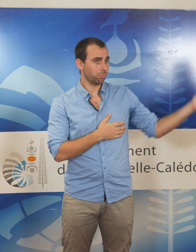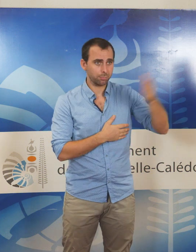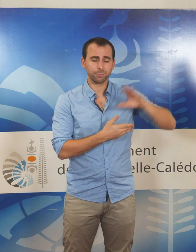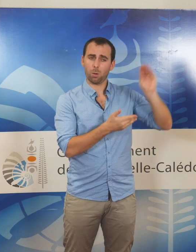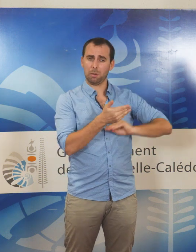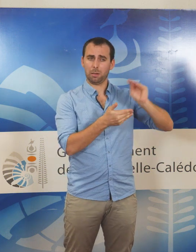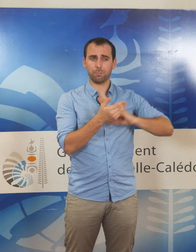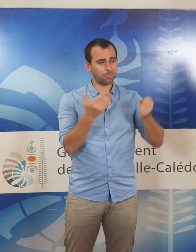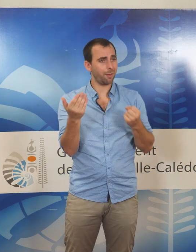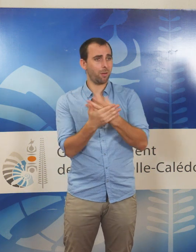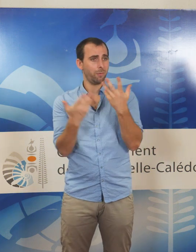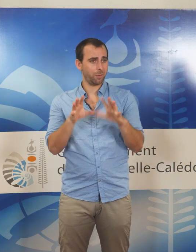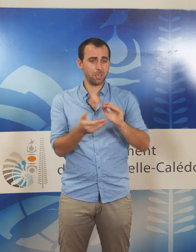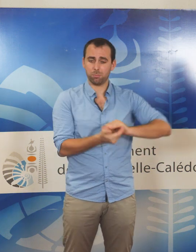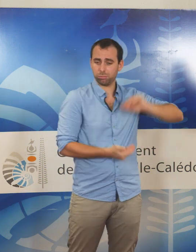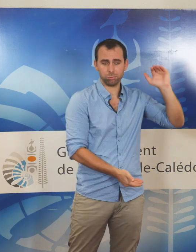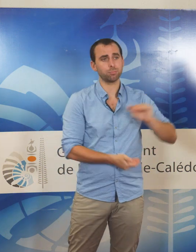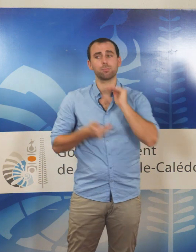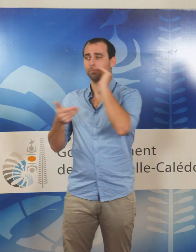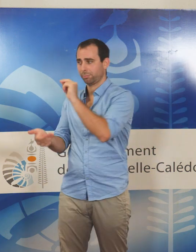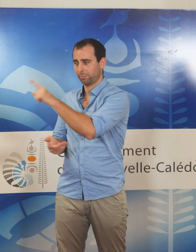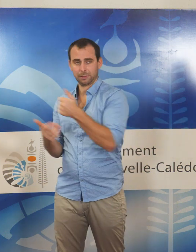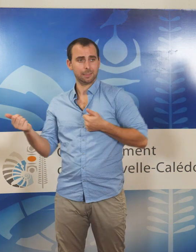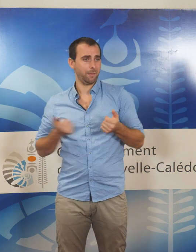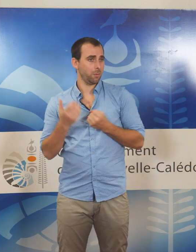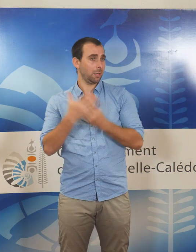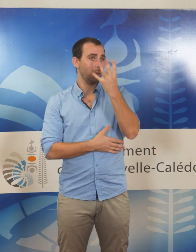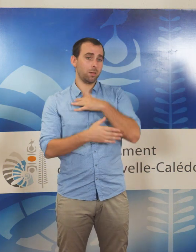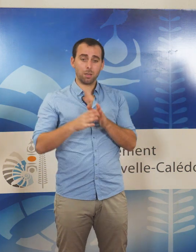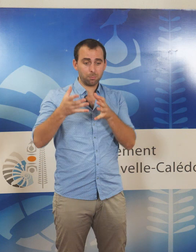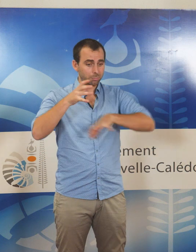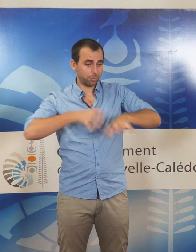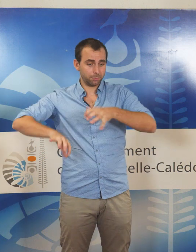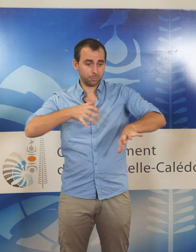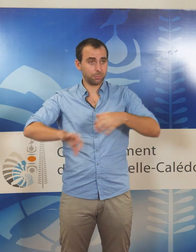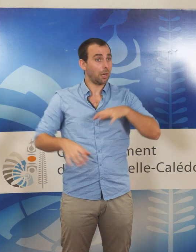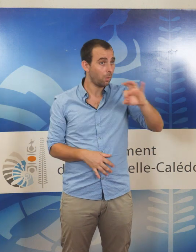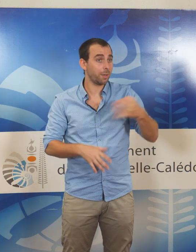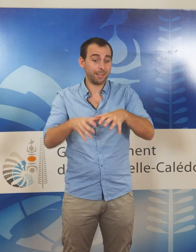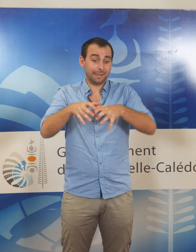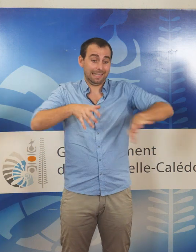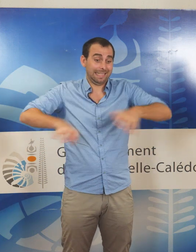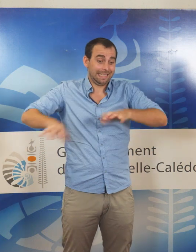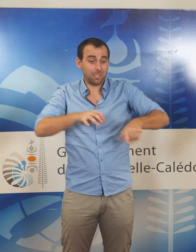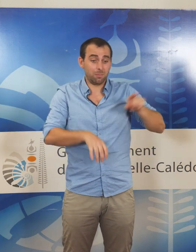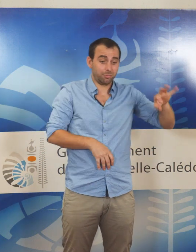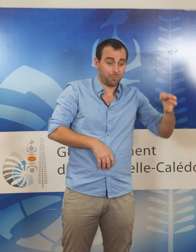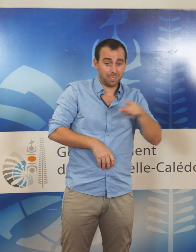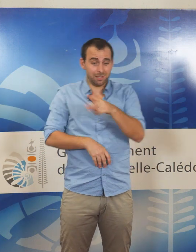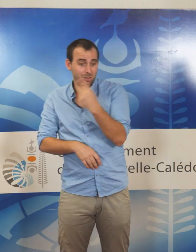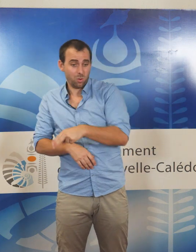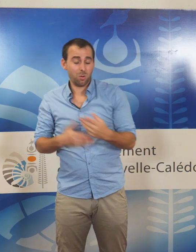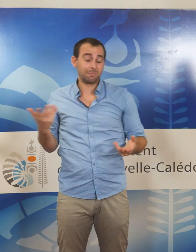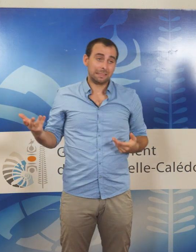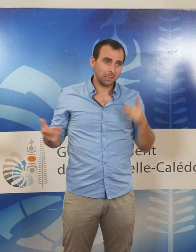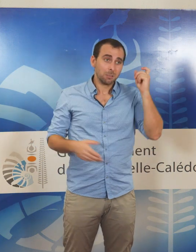différentes informations, que les services de la Nouvelle-Calédonie ont fait un tri entre ces personnes. C'est terrible à dire, hein, j'ai du mal à dire un tri parce que, enfin, on parle de